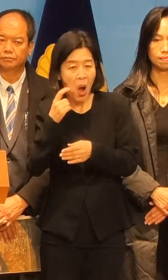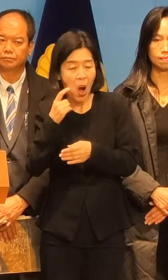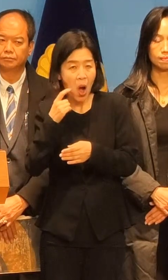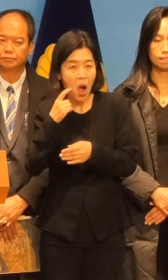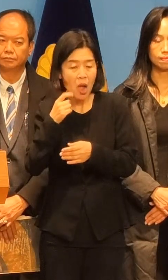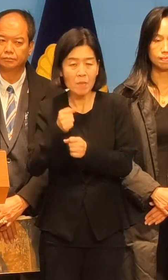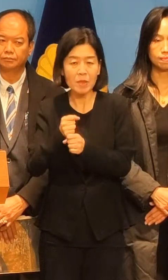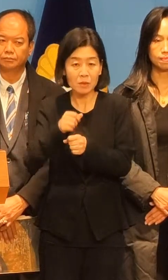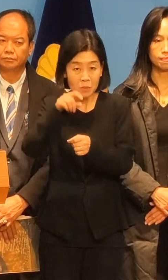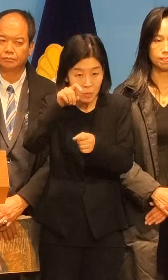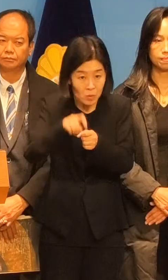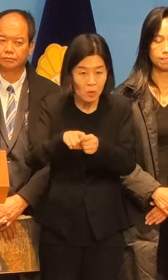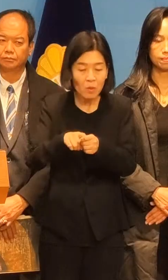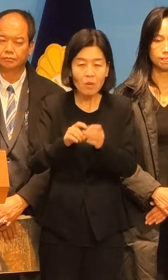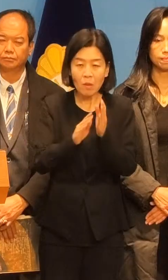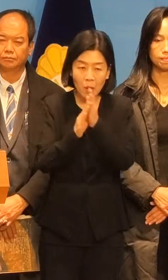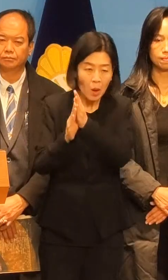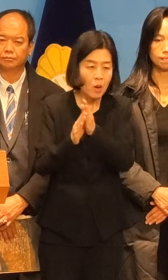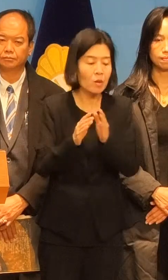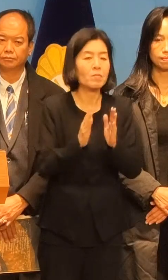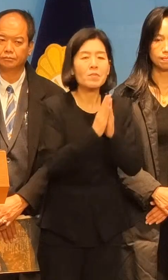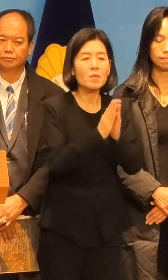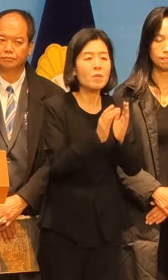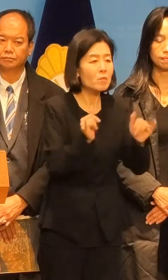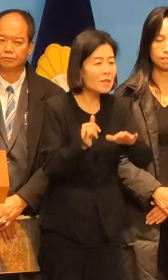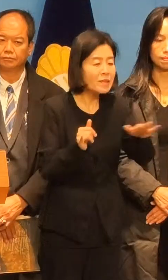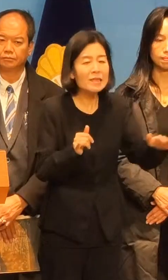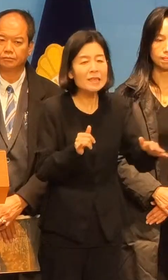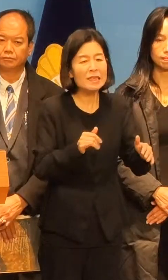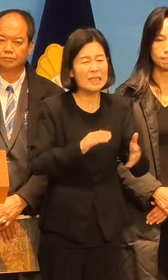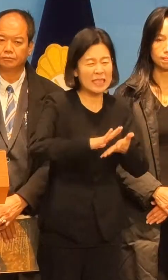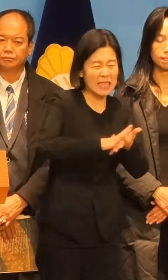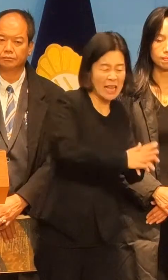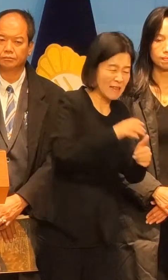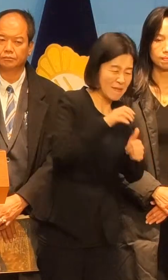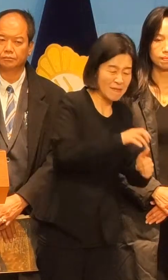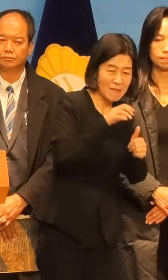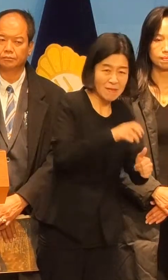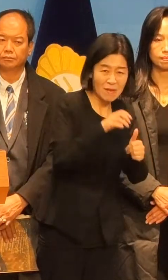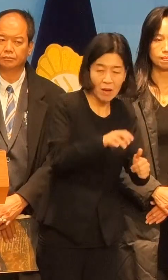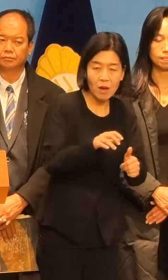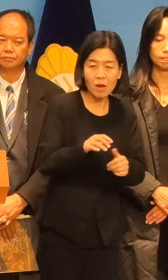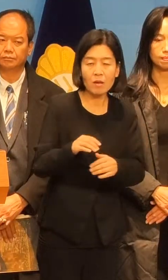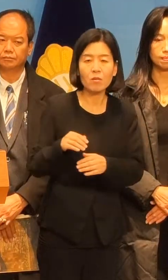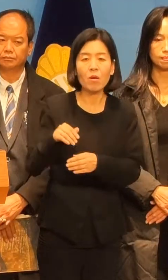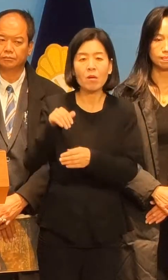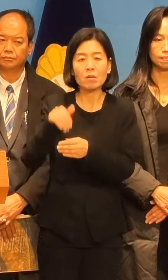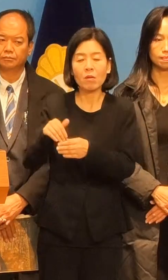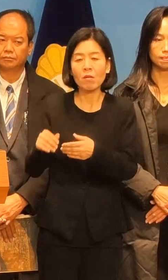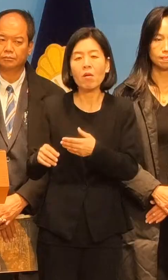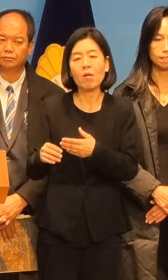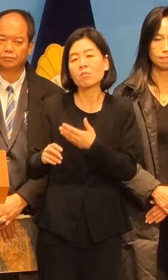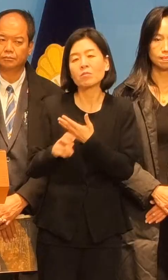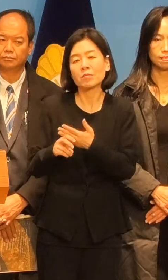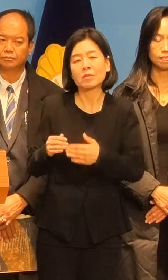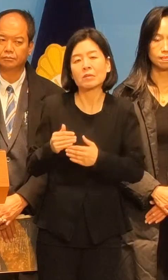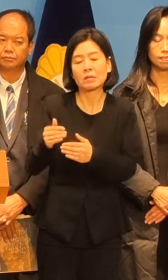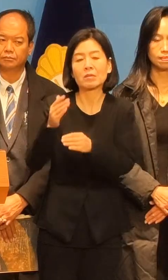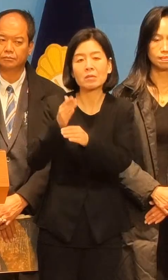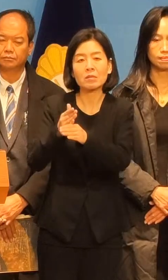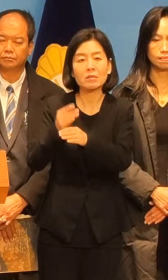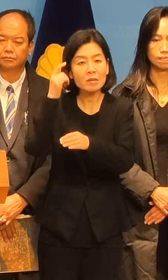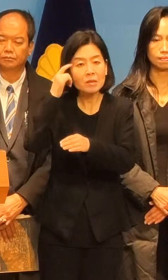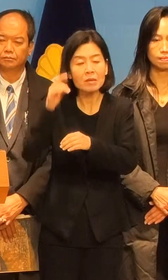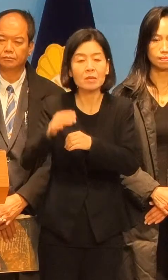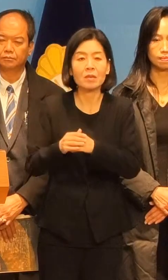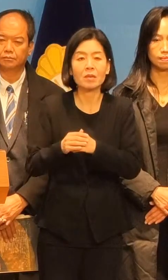위해서 한편에는 미얀마 국민들은 잔인하게 탄압을 하면서 진행하려고 합니다. 이런 민주주의적이지